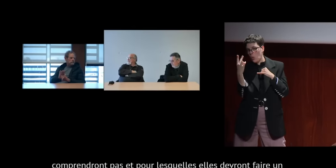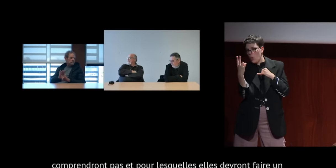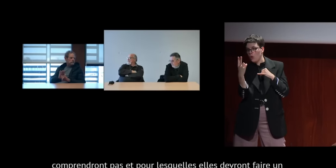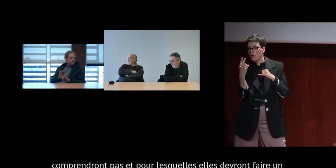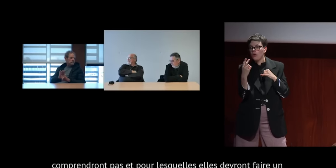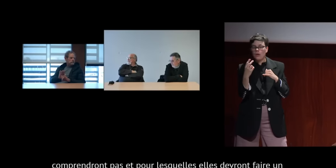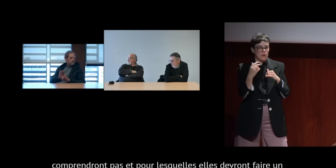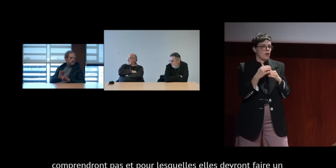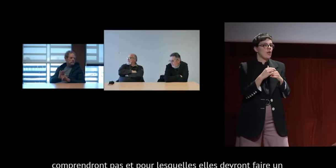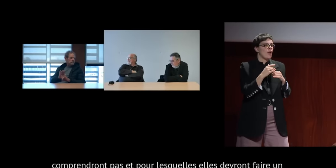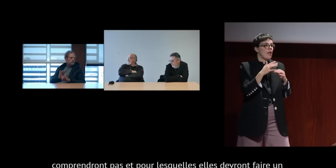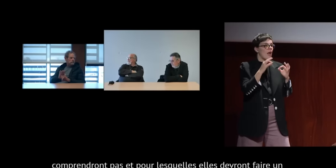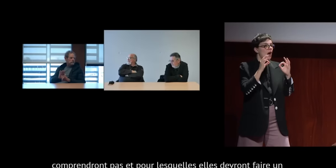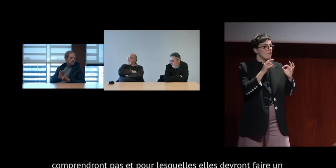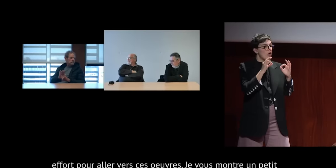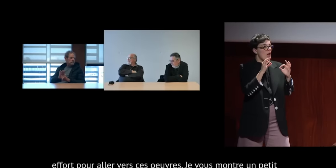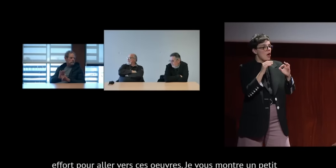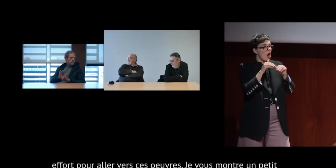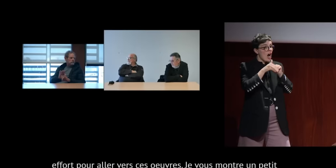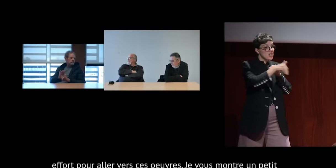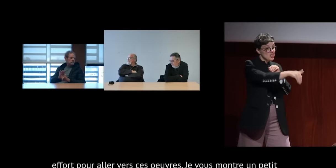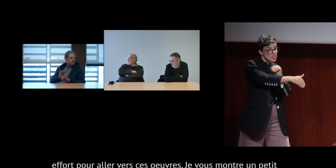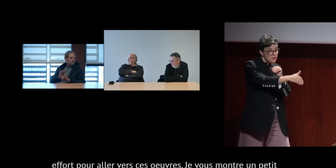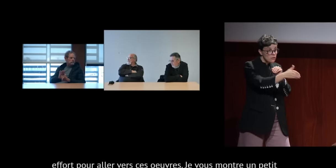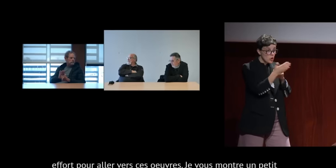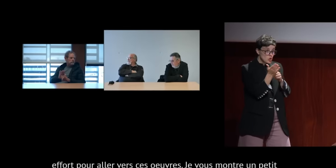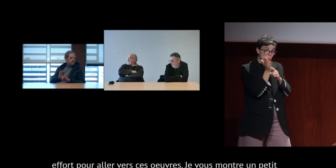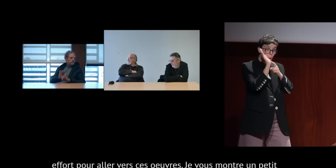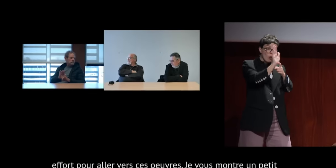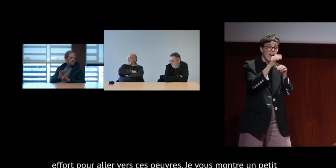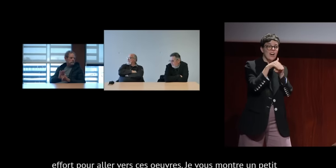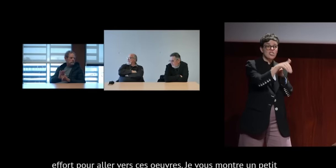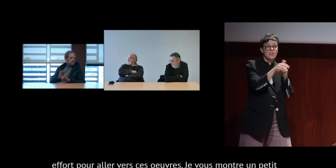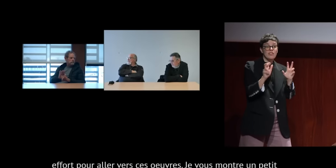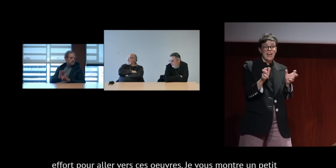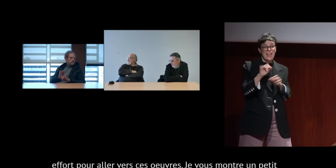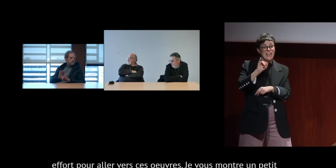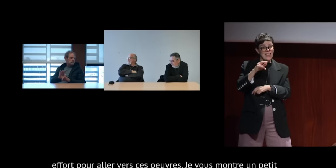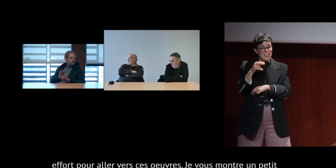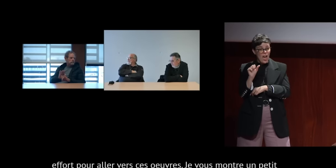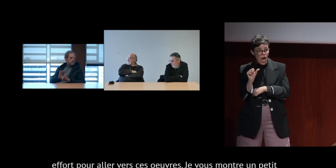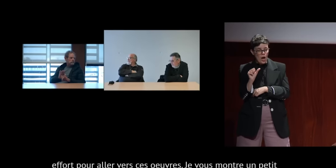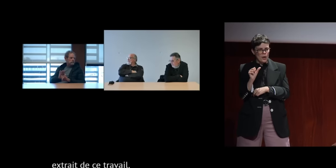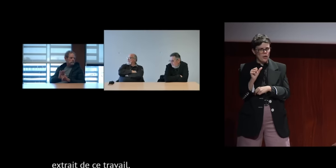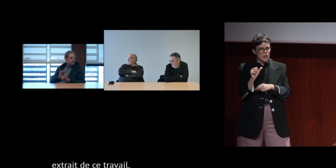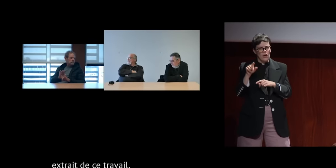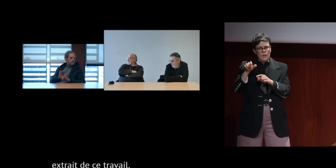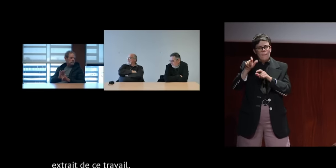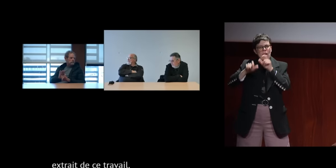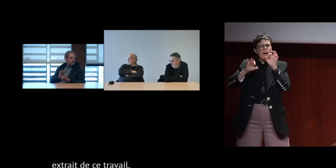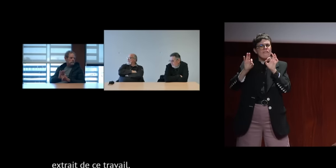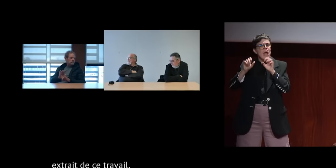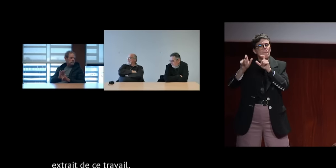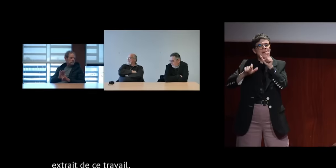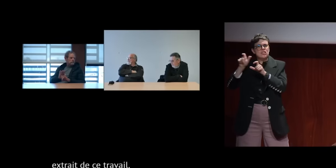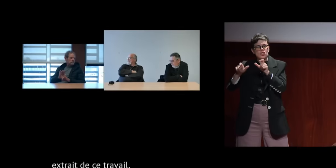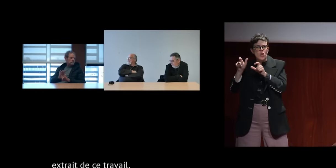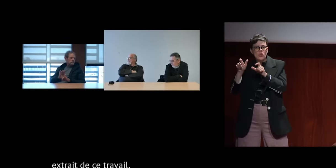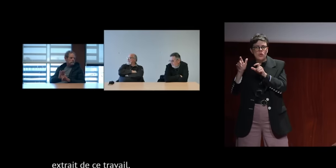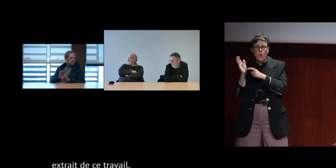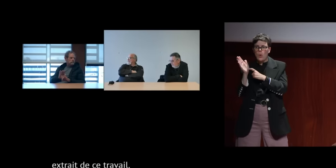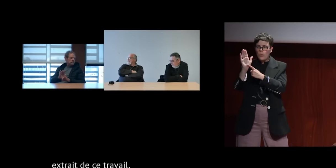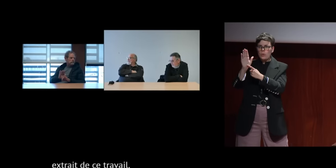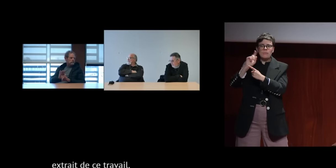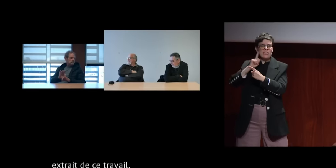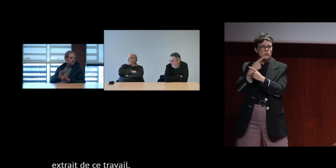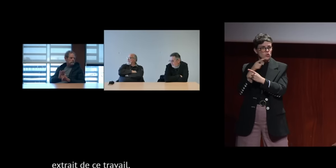là, il y avait des jeunes et des personnes plus âgées que j'avais invitées, à qui j'ai montré des archives de l'INA,